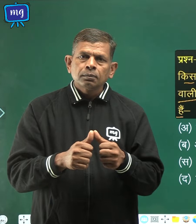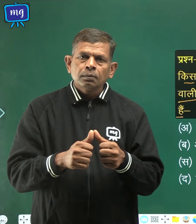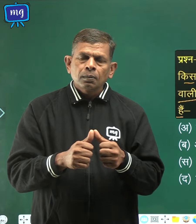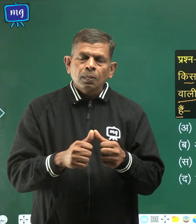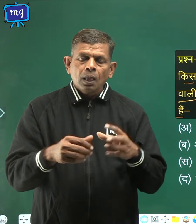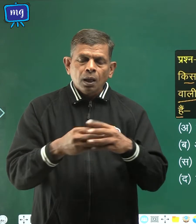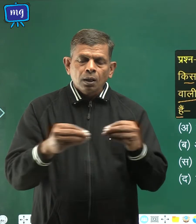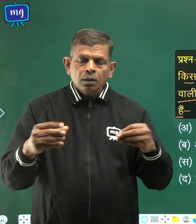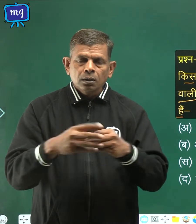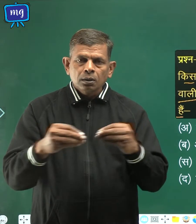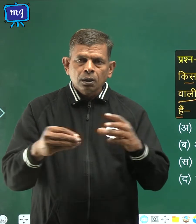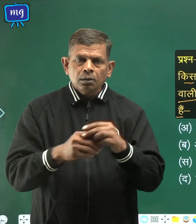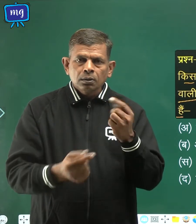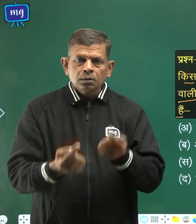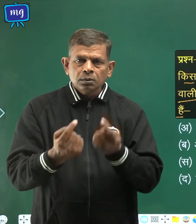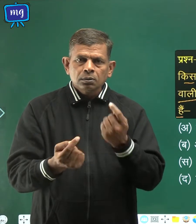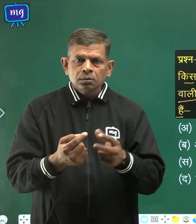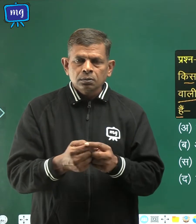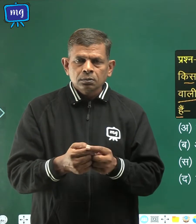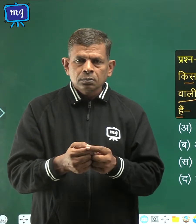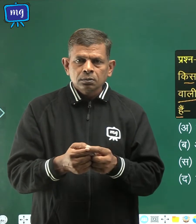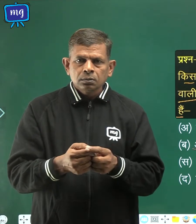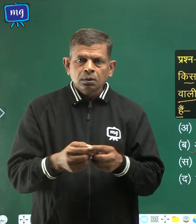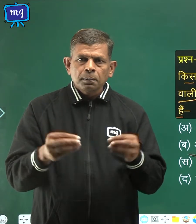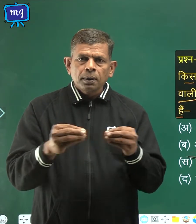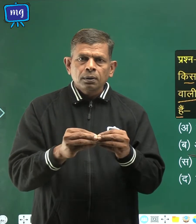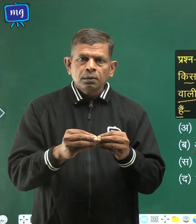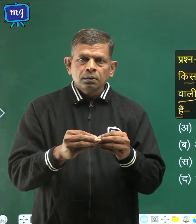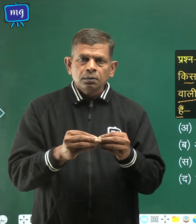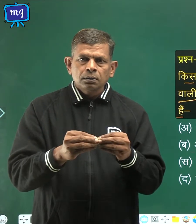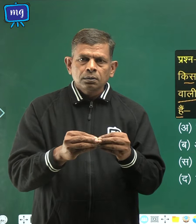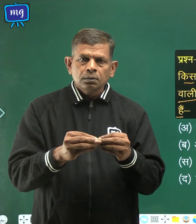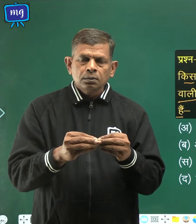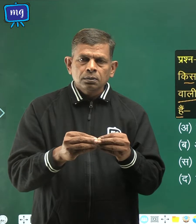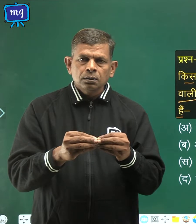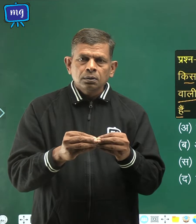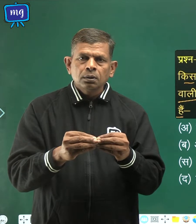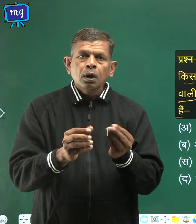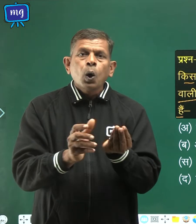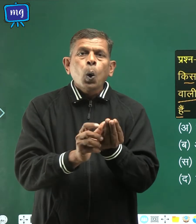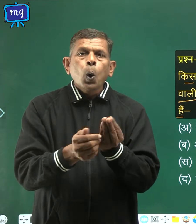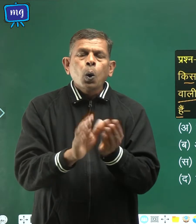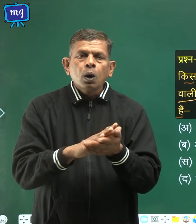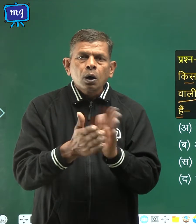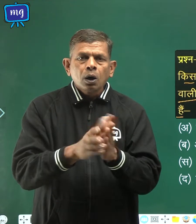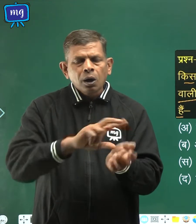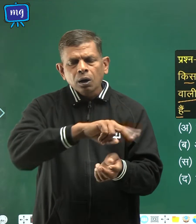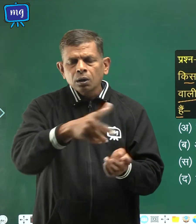रेशेदार फसल, ब अनाज।